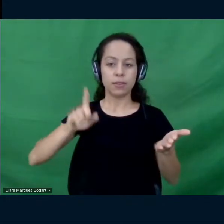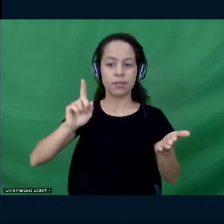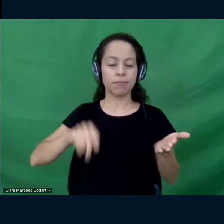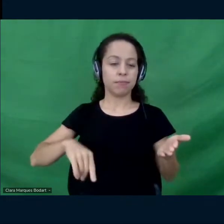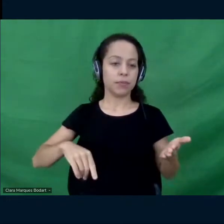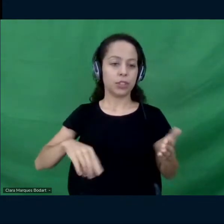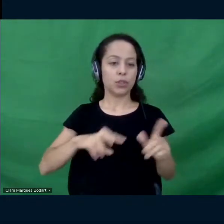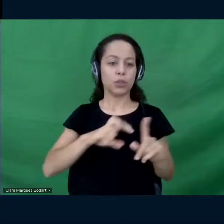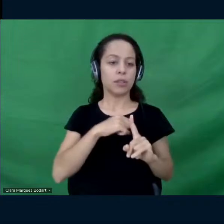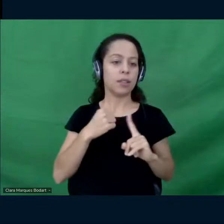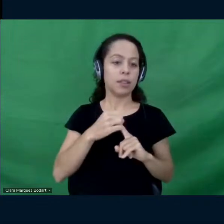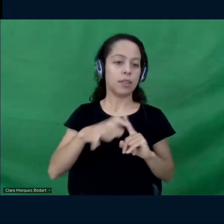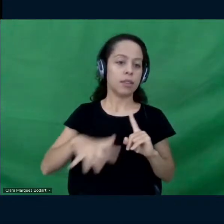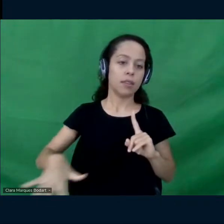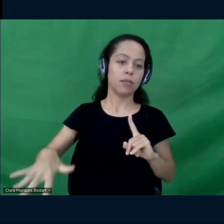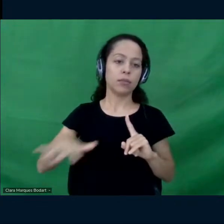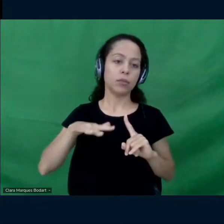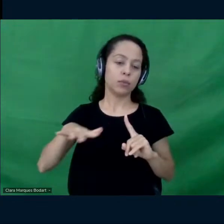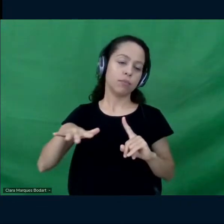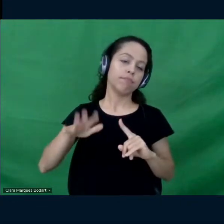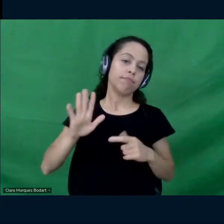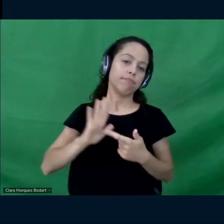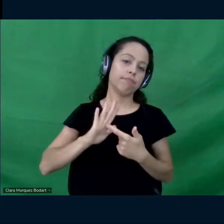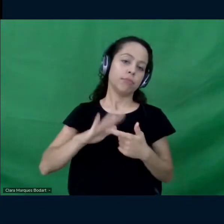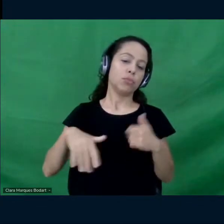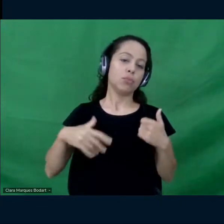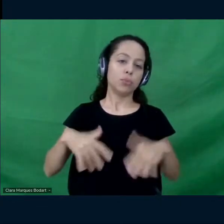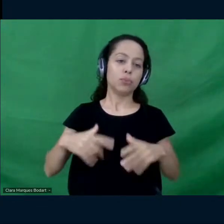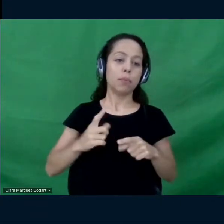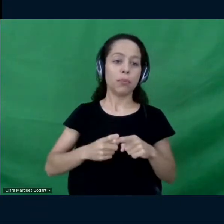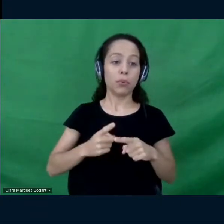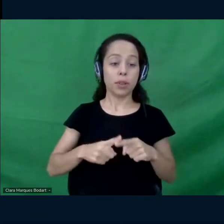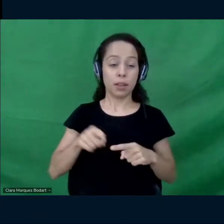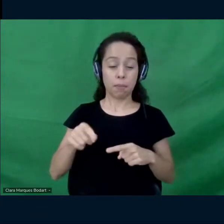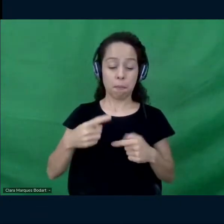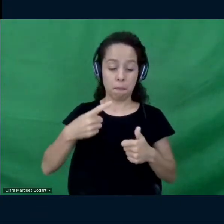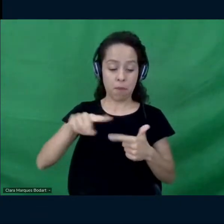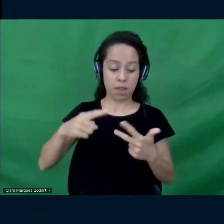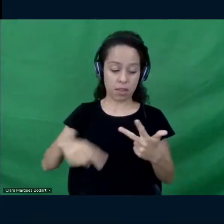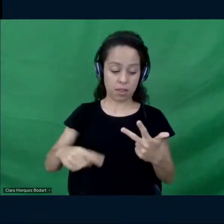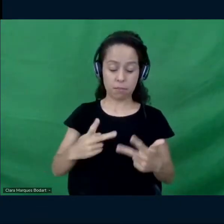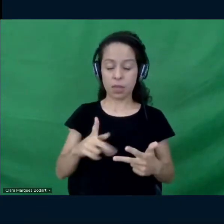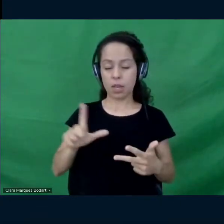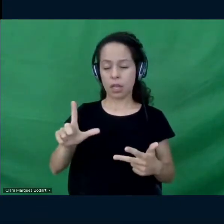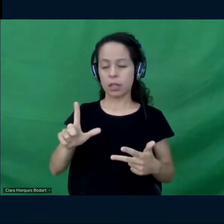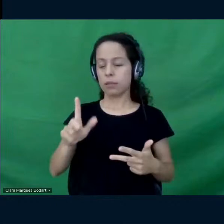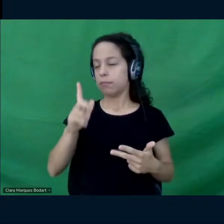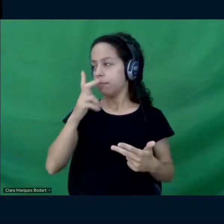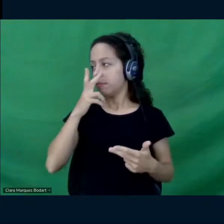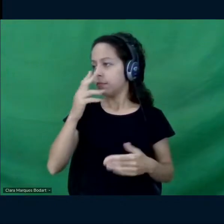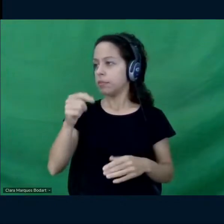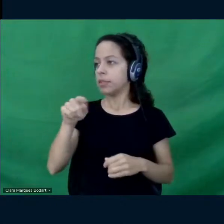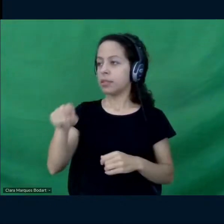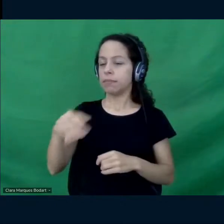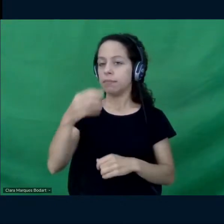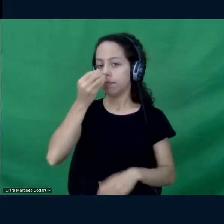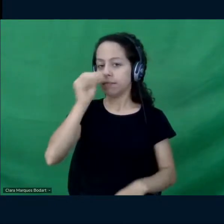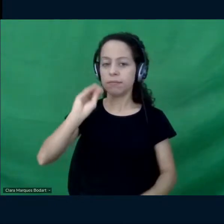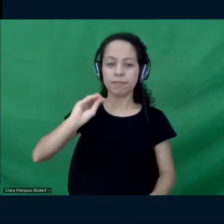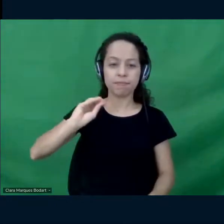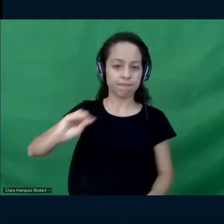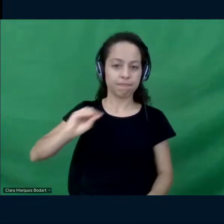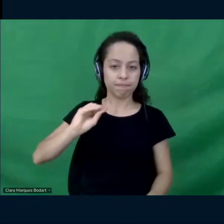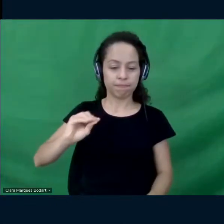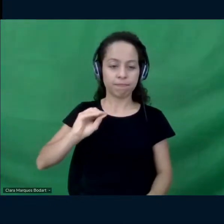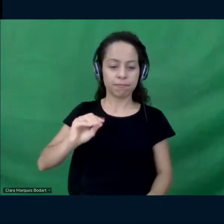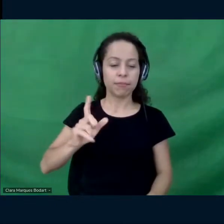com a sociedade brasileira, porque ele jogava o PL do MEC no lixo e recuperava a medida provisória de 2016, com